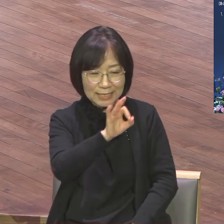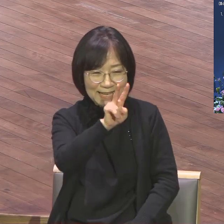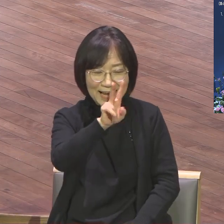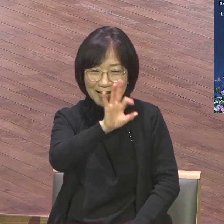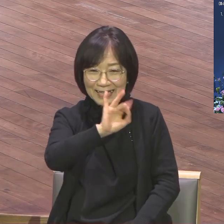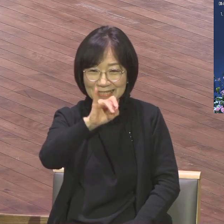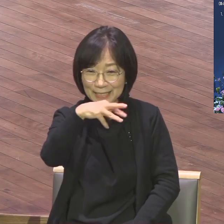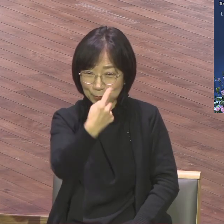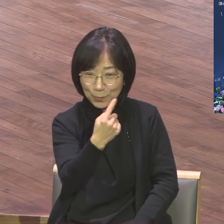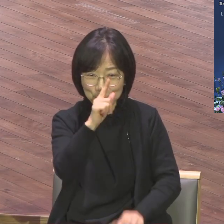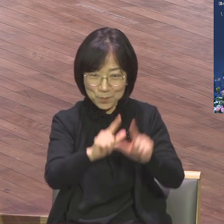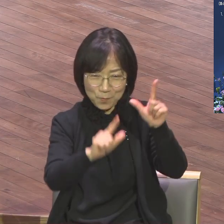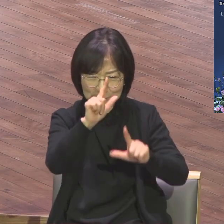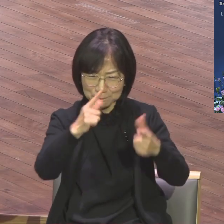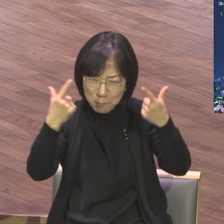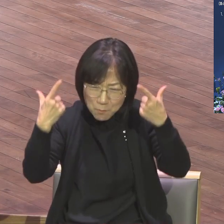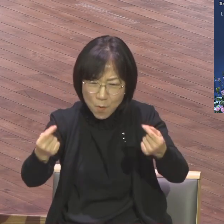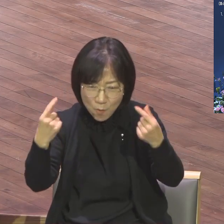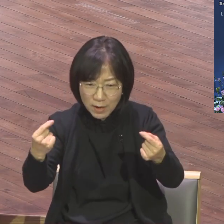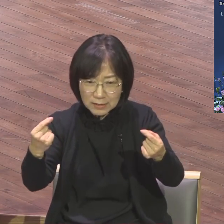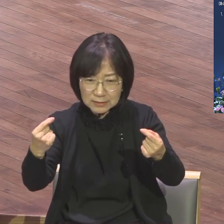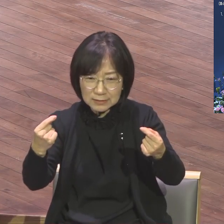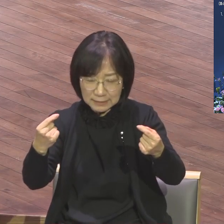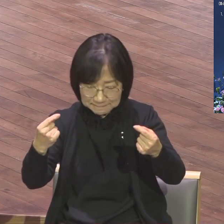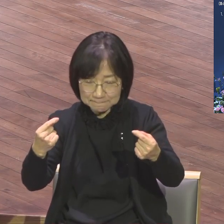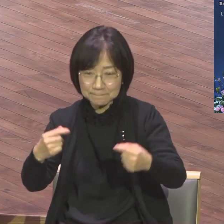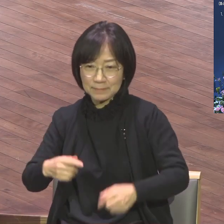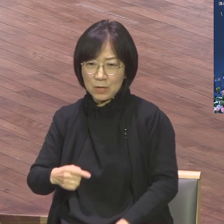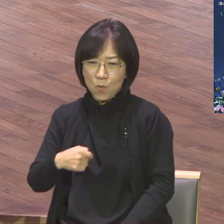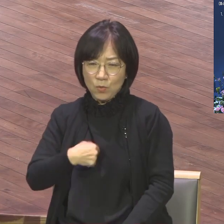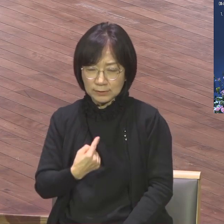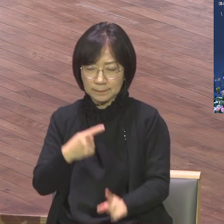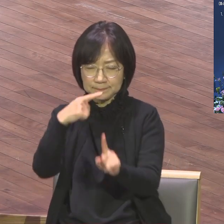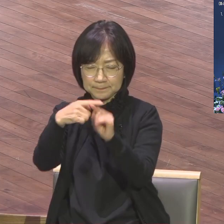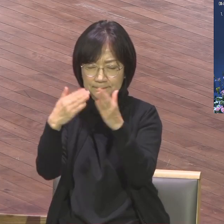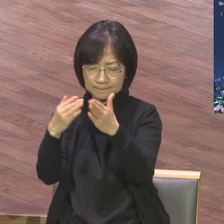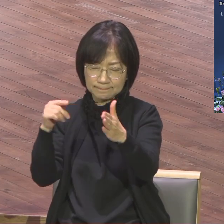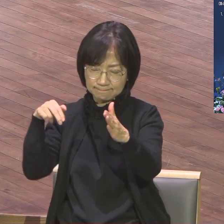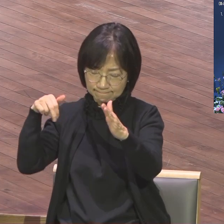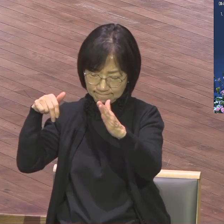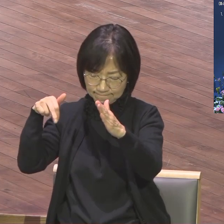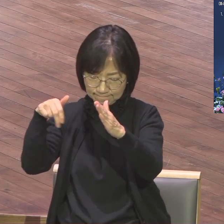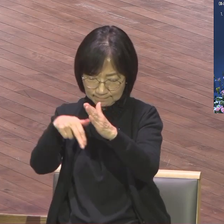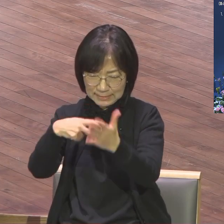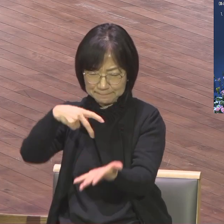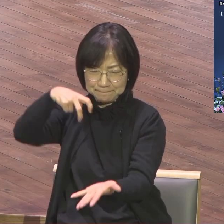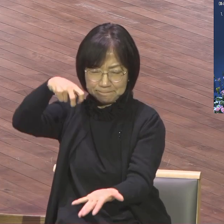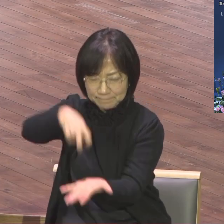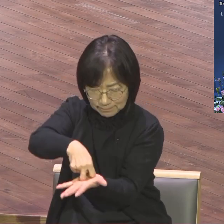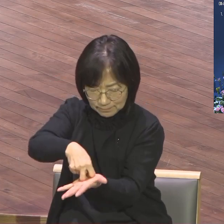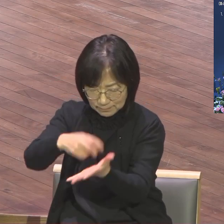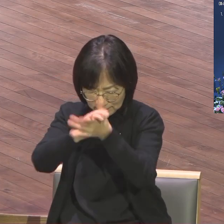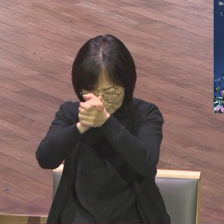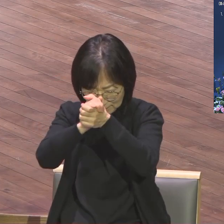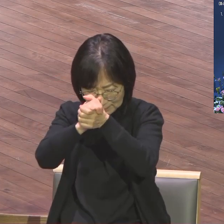심정으로 예수님께 아무도 없는 캄캄한 밤에 혼자 교회 가서 무릎 꿇기 시작했어요.